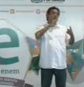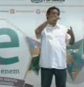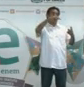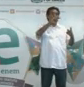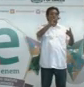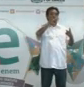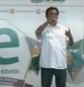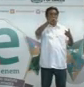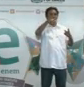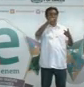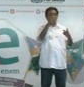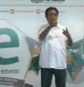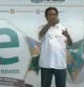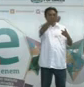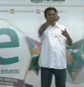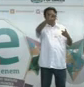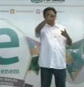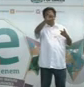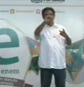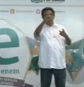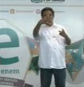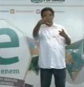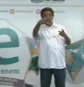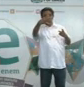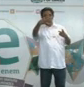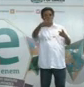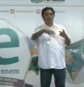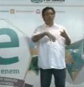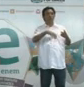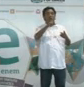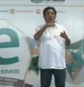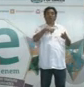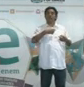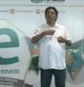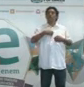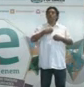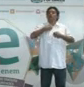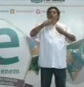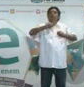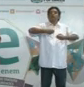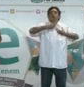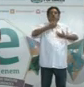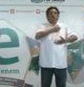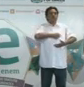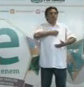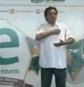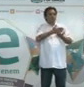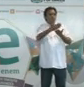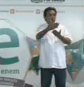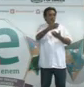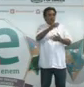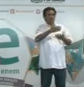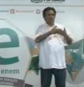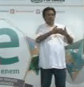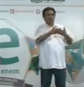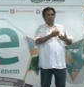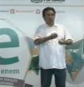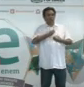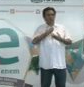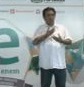vou ter o início do romantismo no romance. E Suspiros Poéticos e Saudades é o início do romantismo na